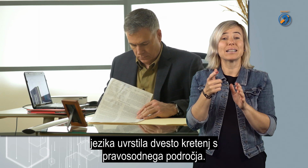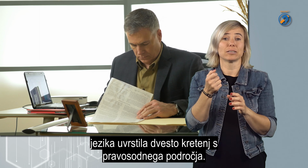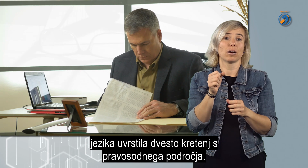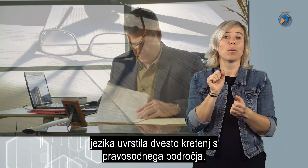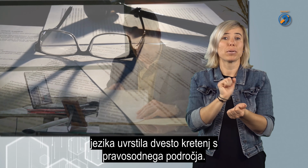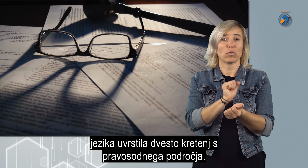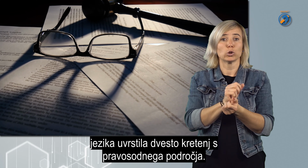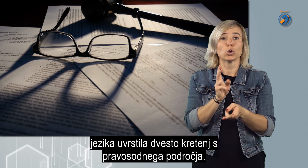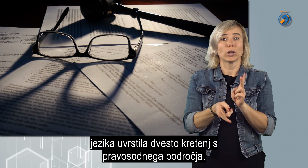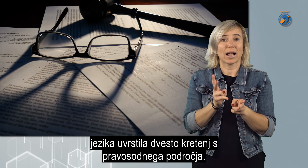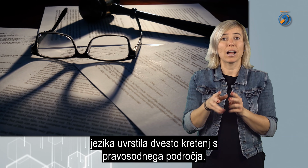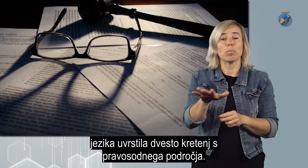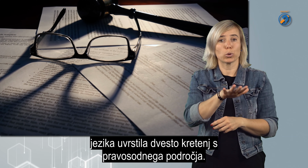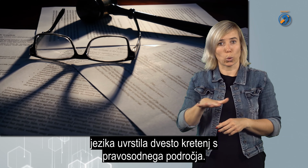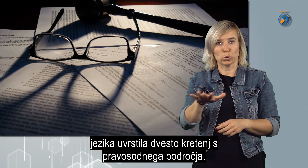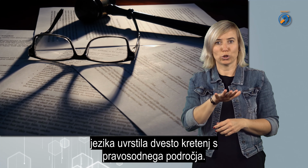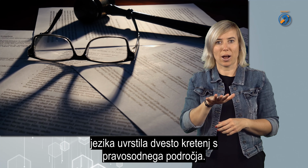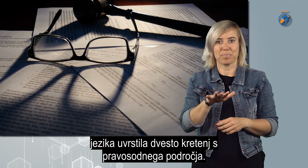področja.